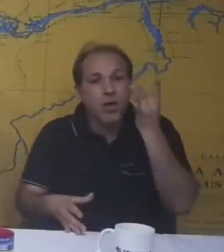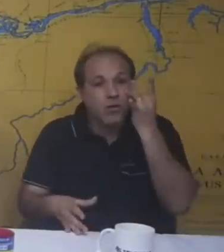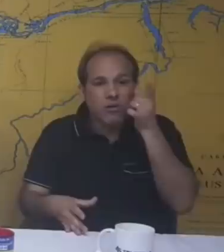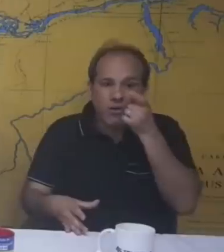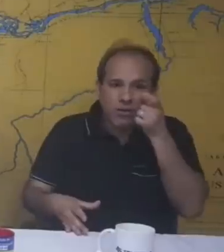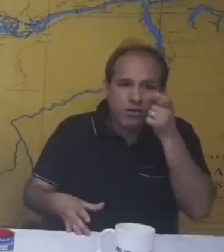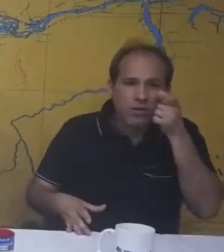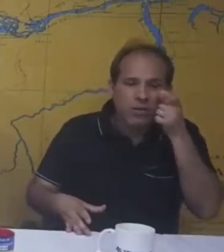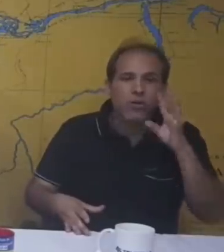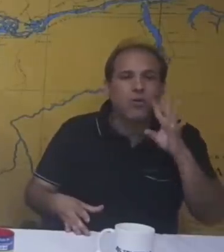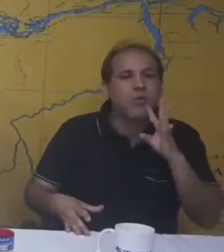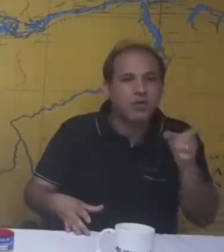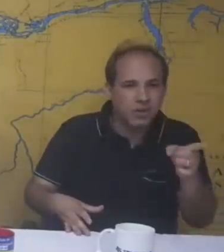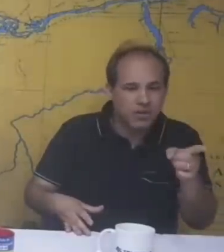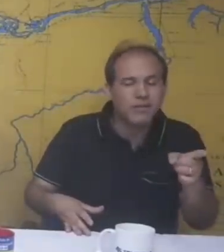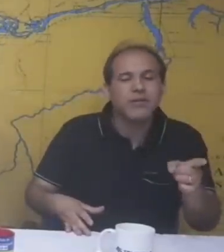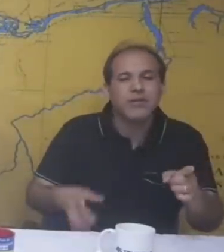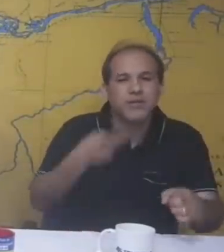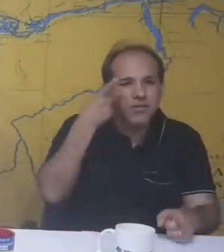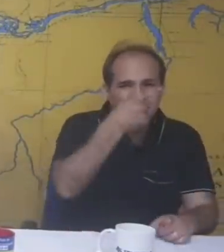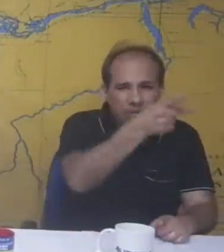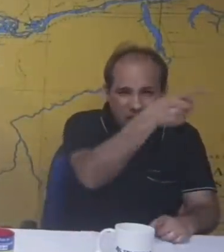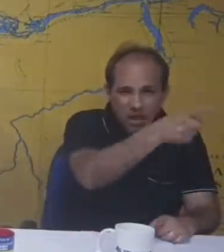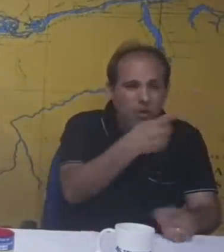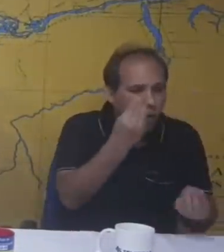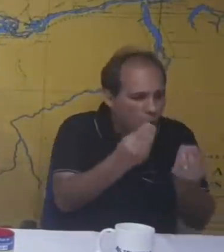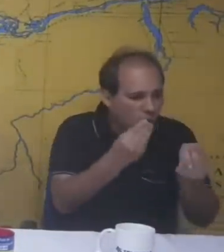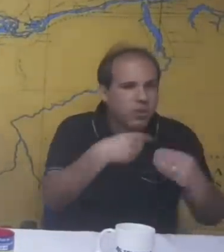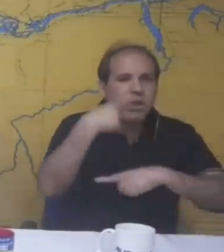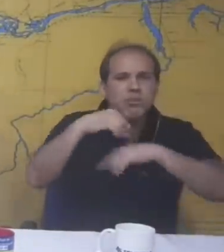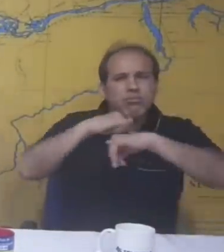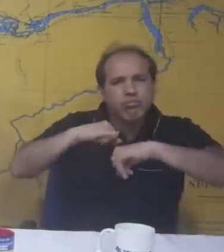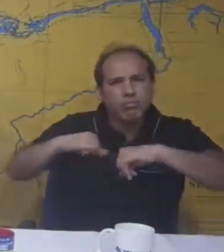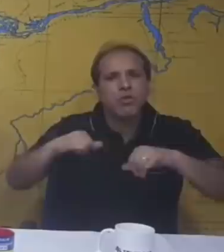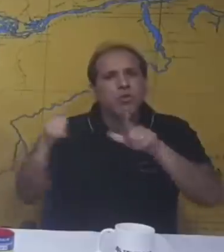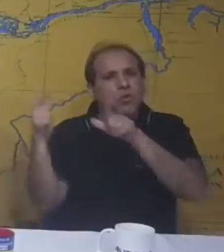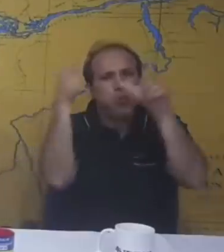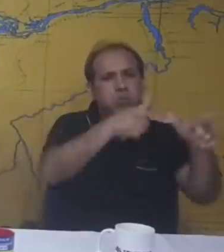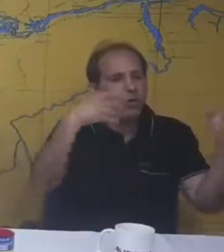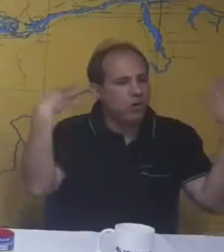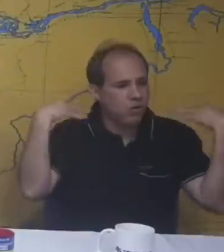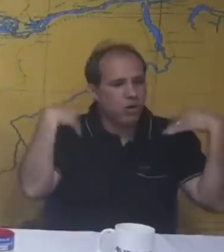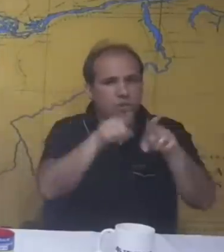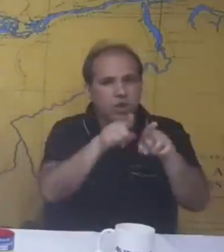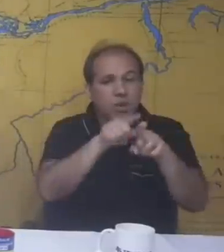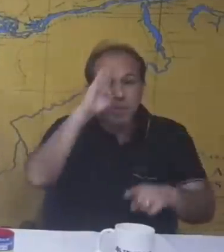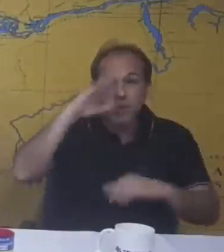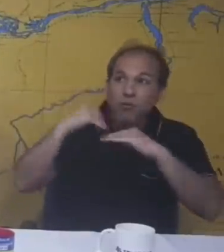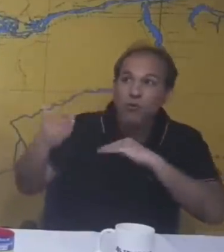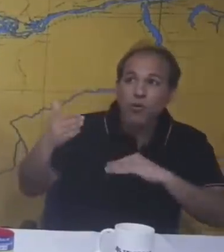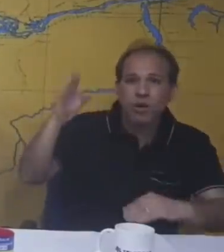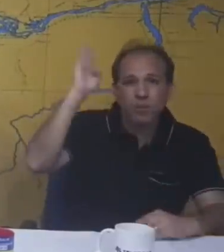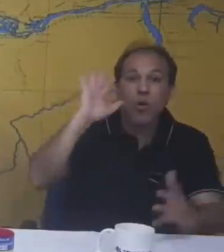conhecer e divulgar. Com essa nova medida aqui para hidroaviões, o turismo vai facilitar, em especial quem é de fora do Brasil.